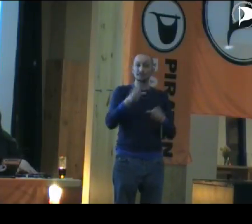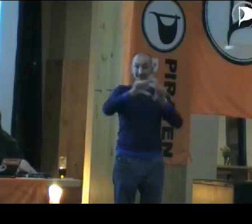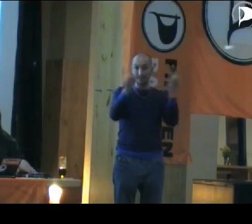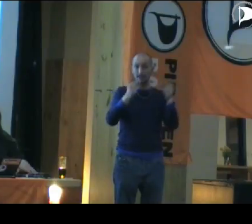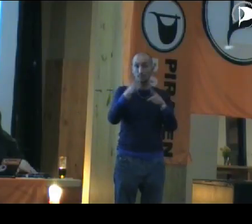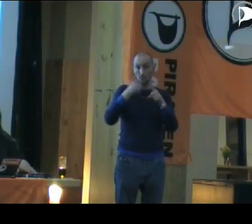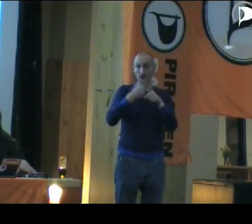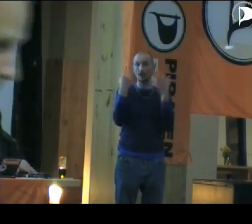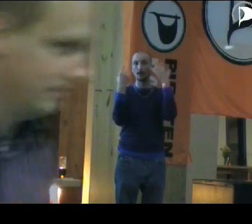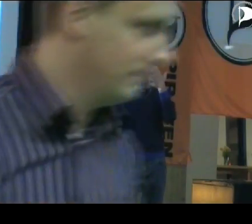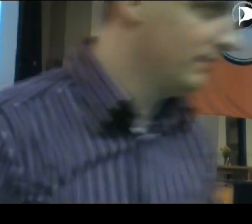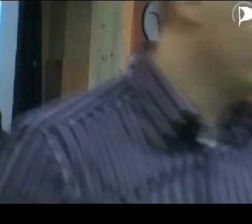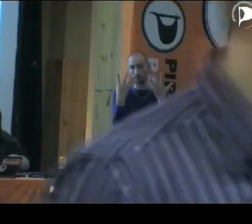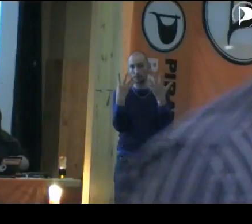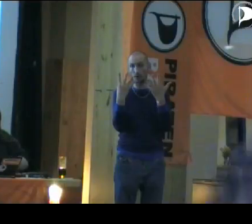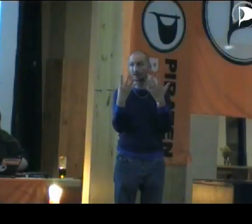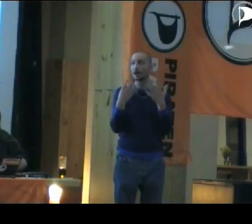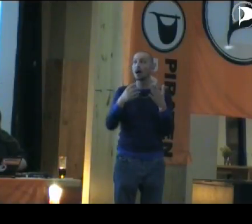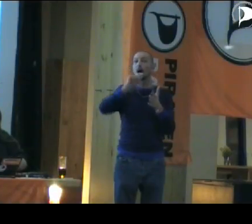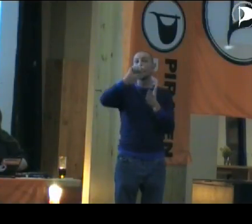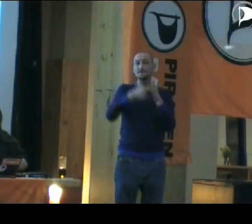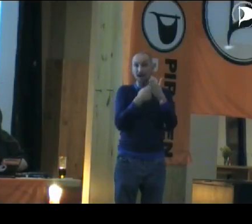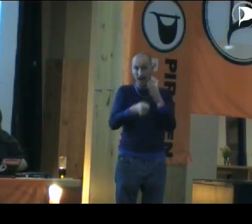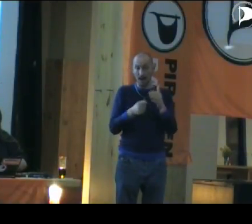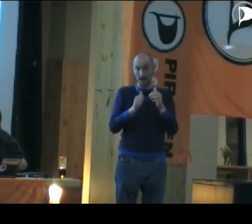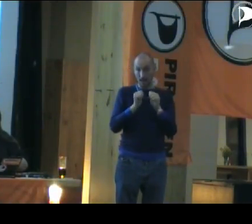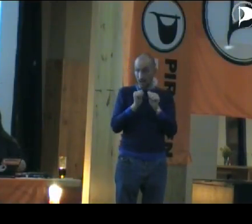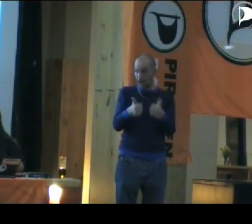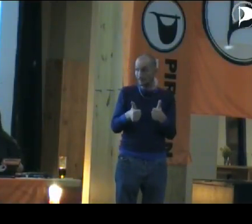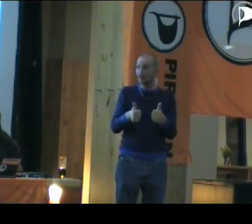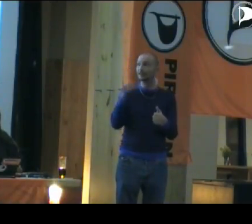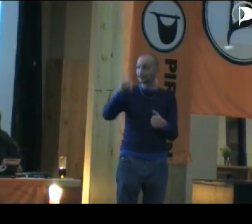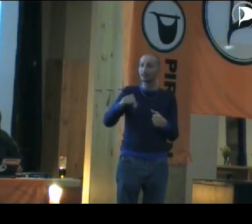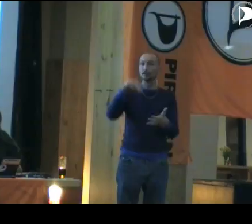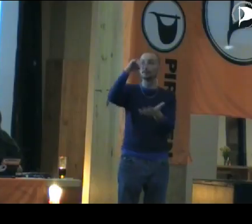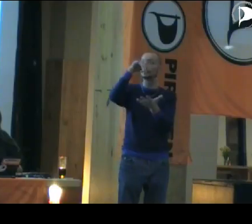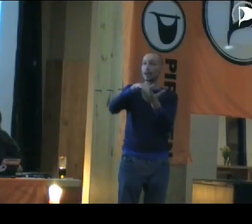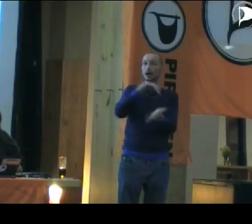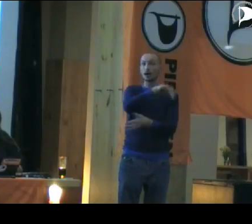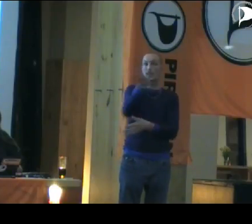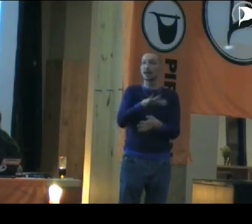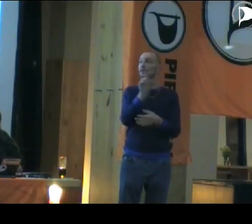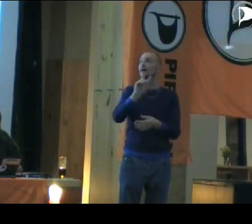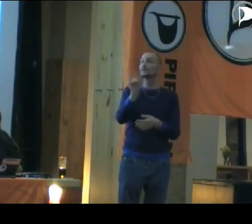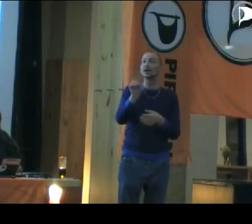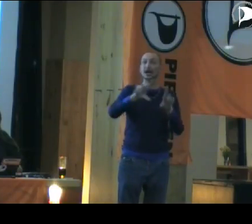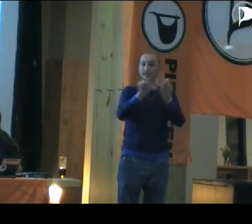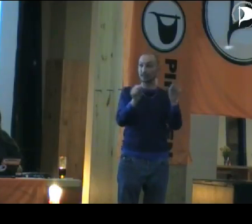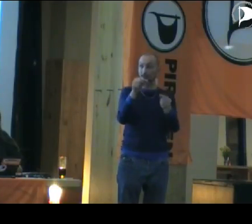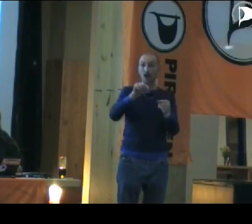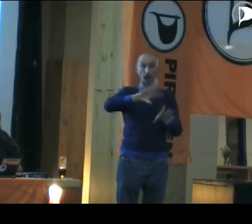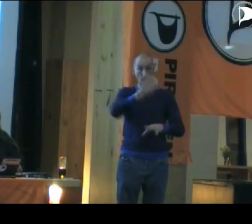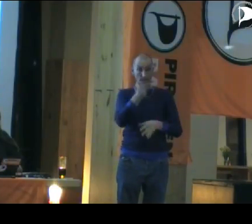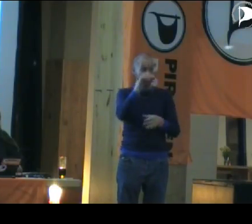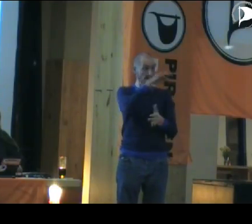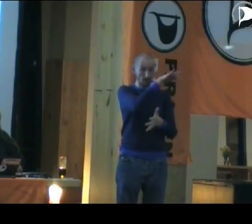sind die wahlhelfer ein irgendwie hat jeder der bestimmten den stieg zeitig